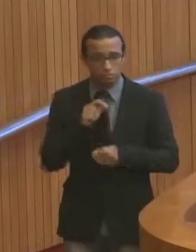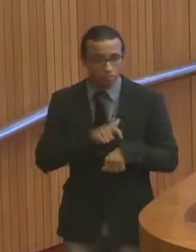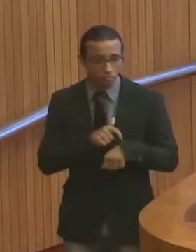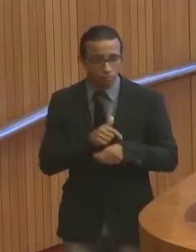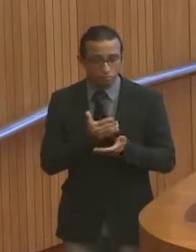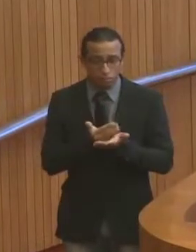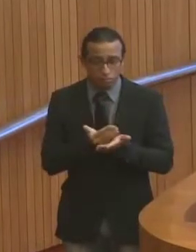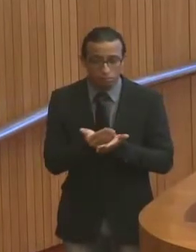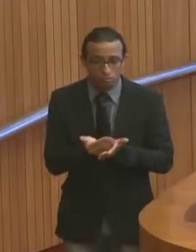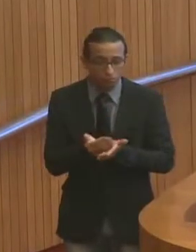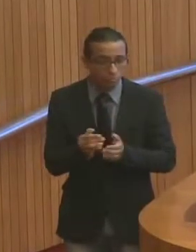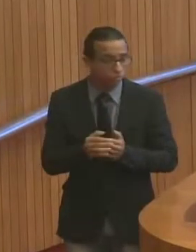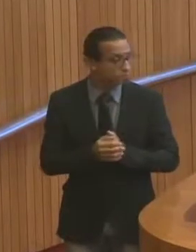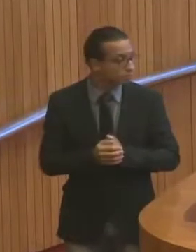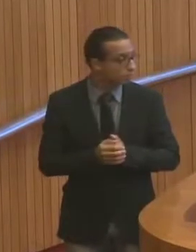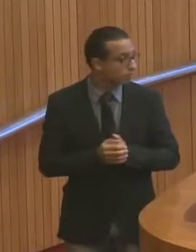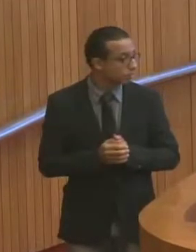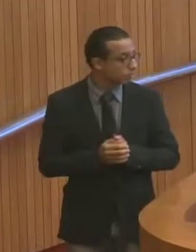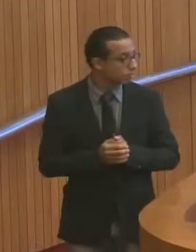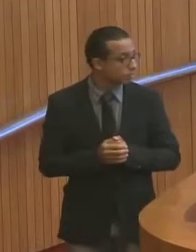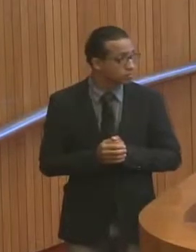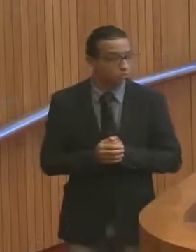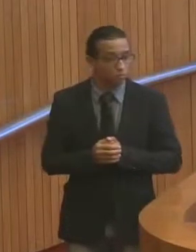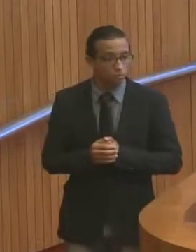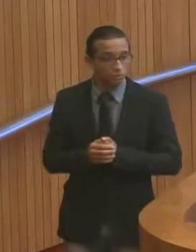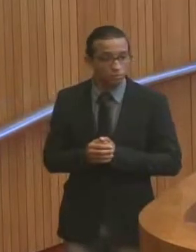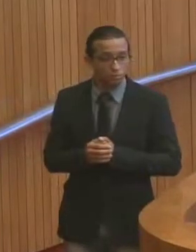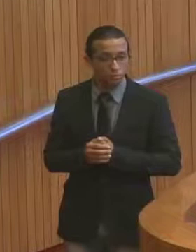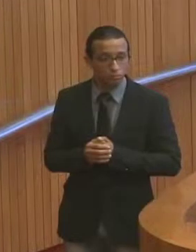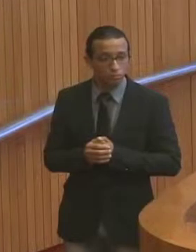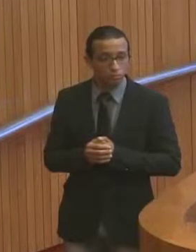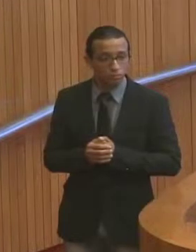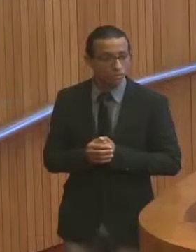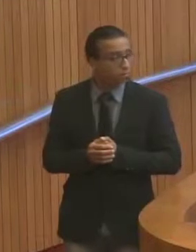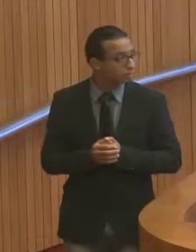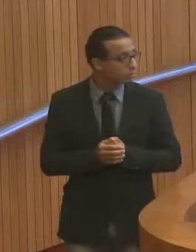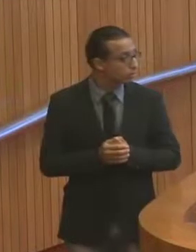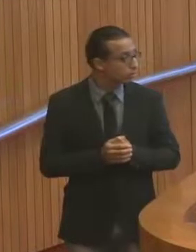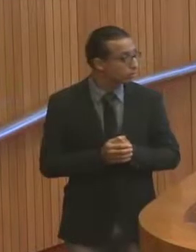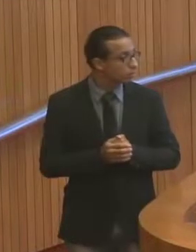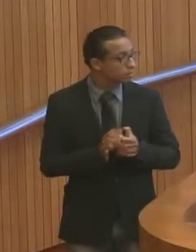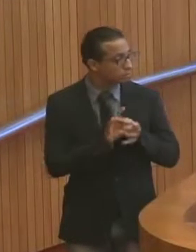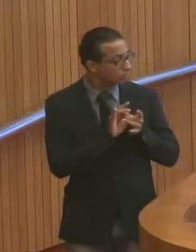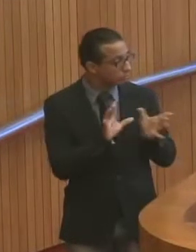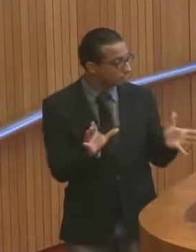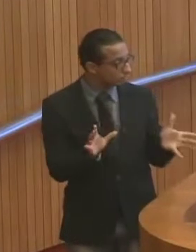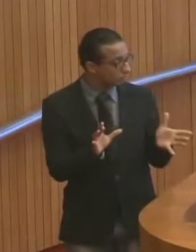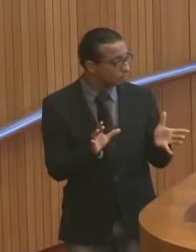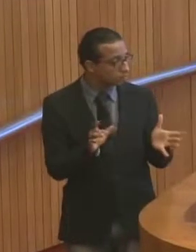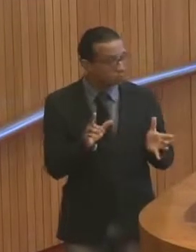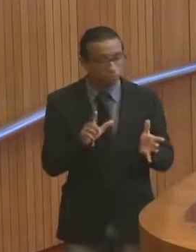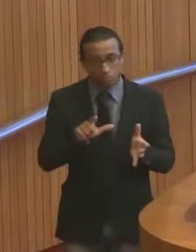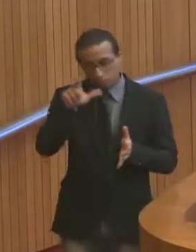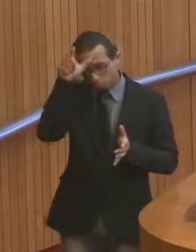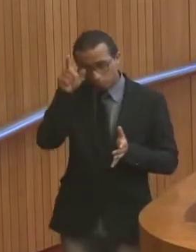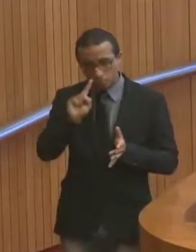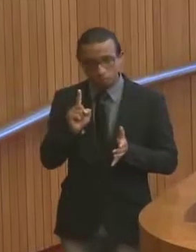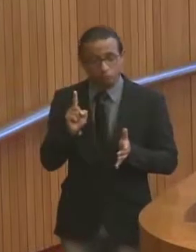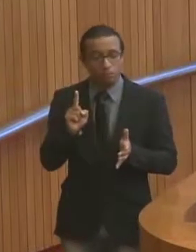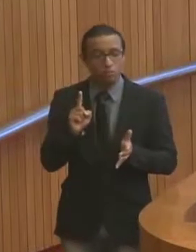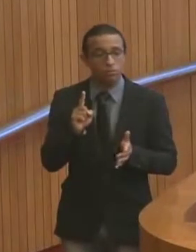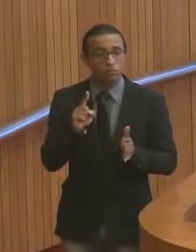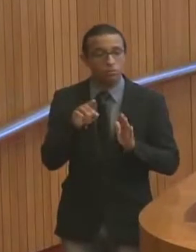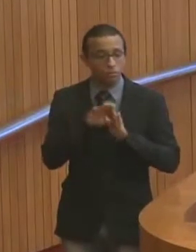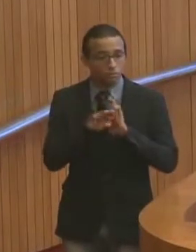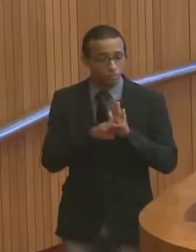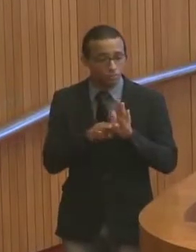aqui. Acho que não há aqui nenhuma Deputado, até para contraposição. estender o tempo, ao invés da liderança, Vossa Excelência fala pelo expediente